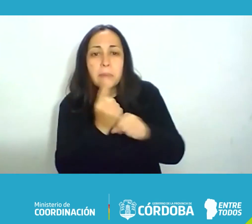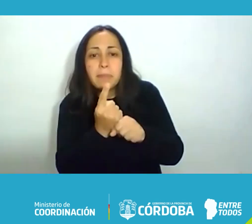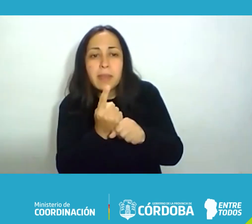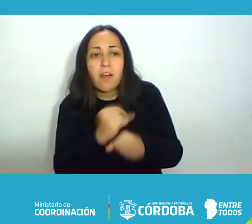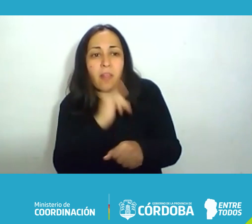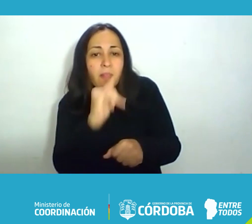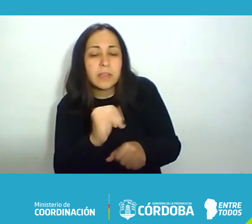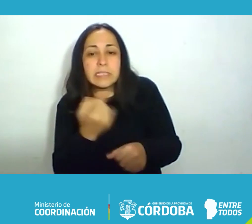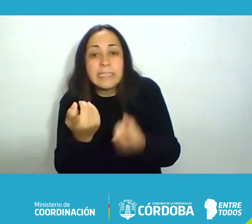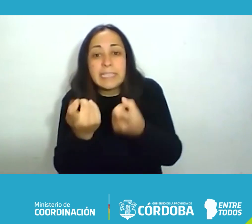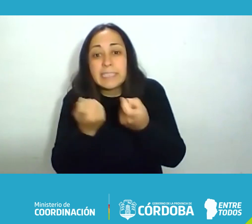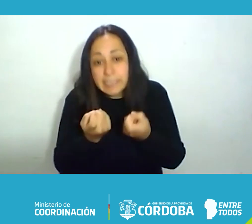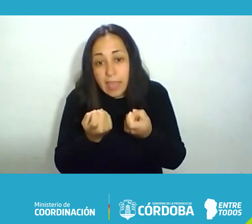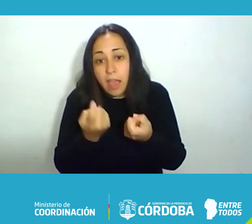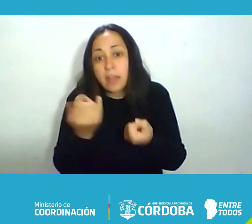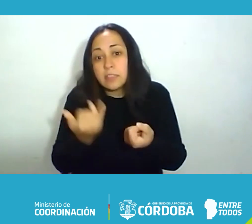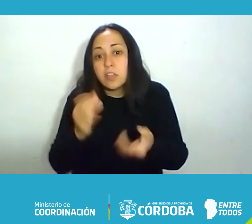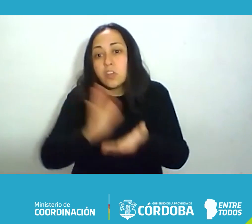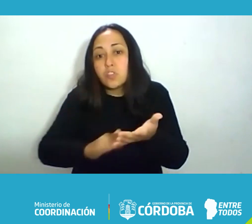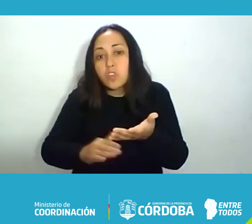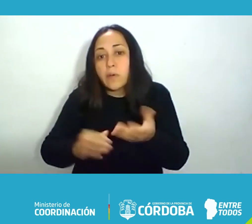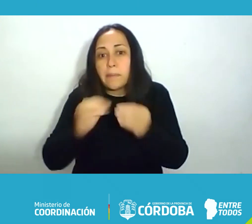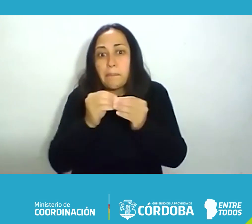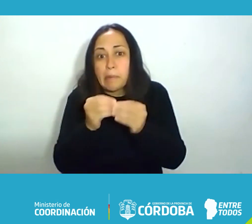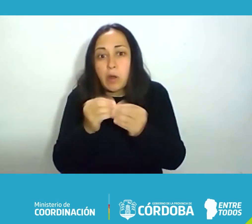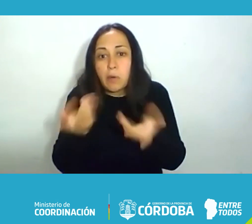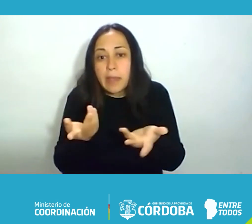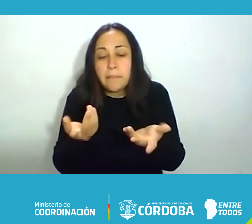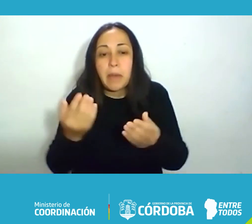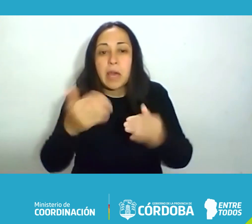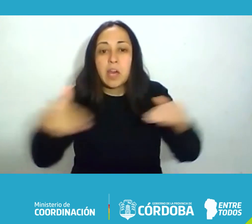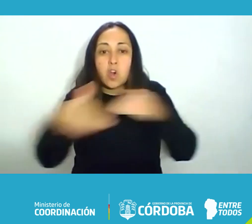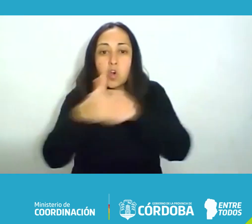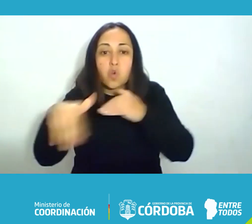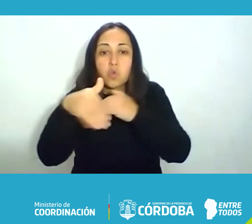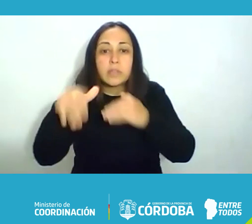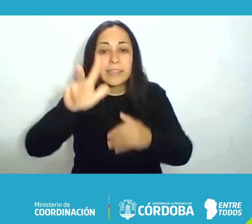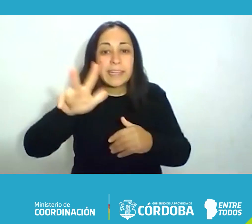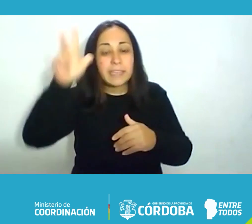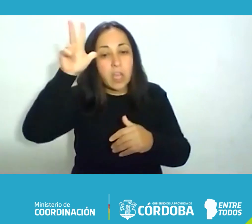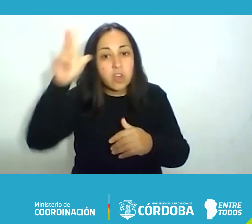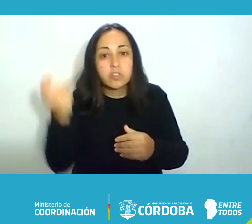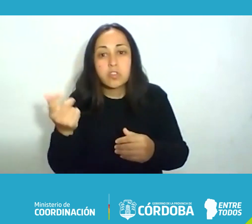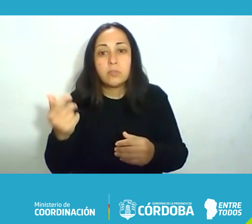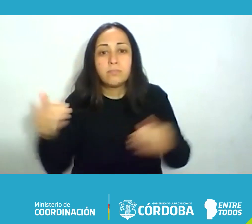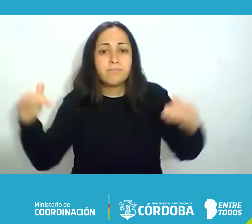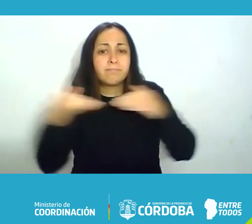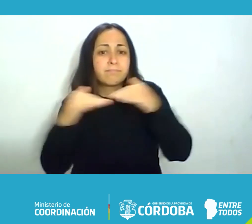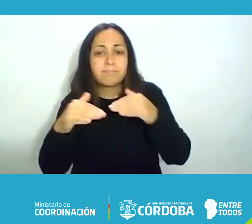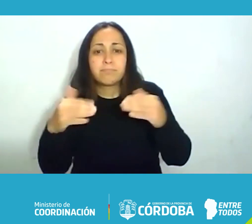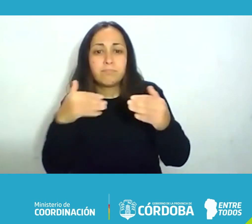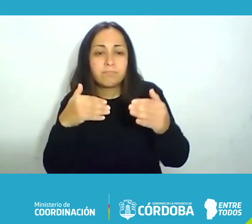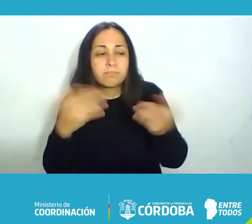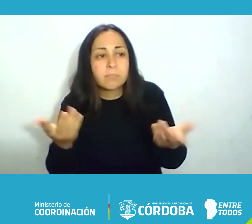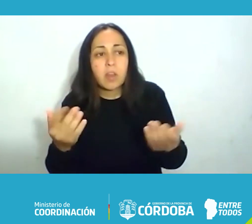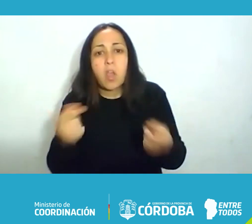que se quiere destacar es que la necesidad es sobre los inconvenientes que tiene la Ruta 38, la insuficiente capacidad de las vías interurbanas.